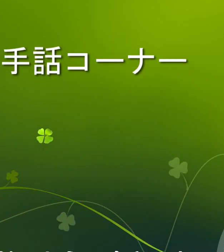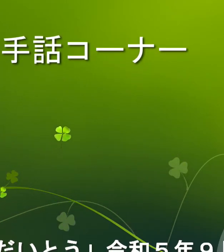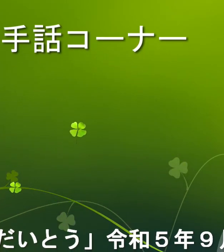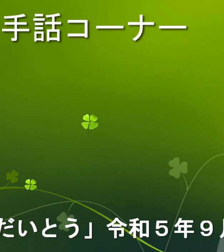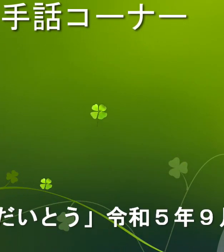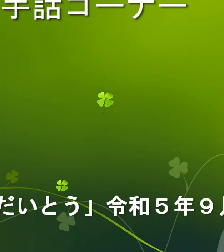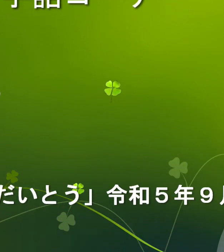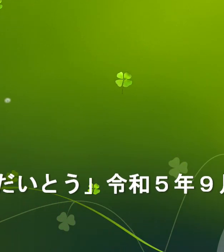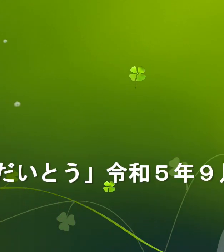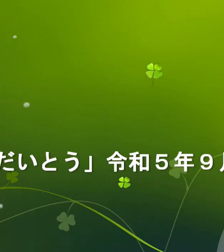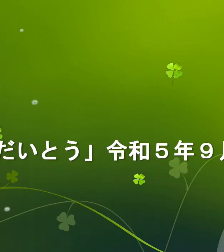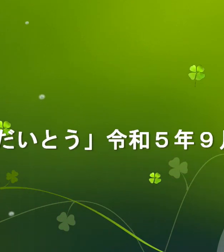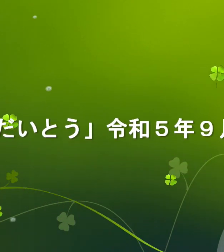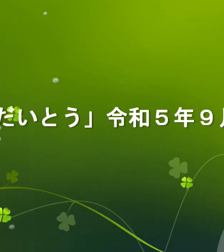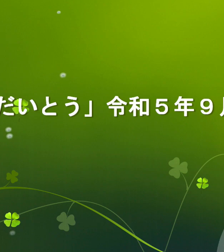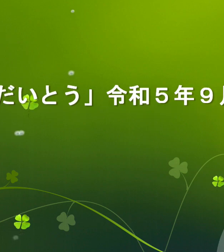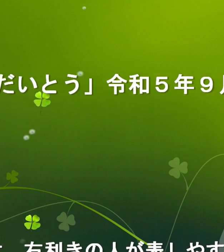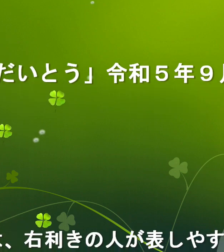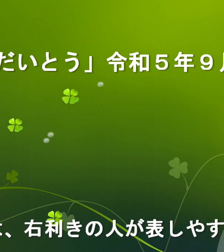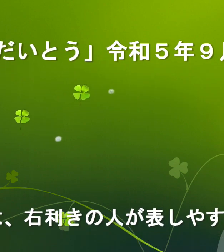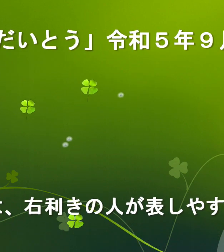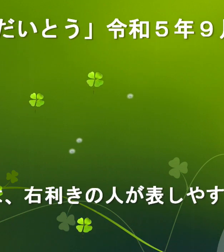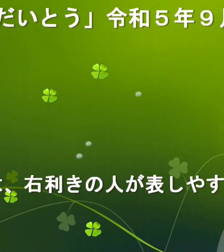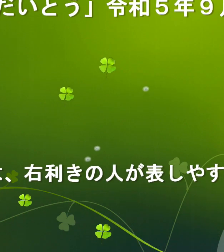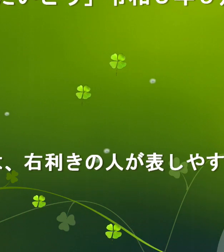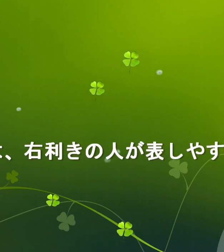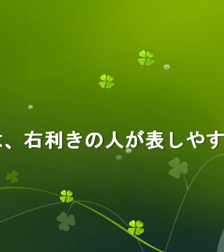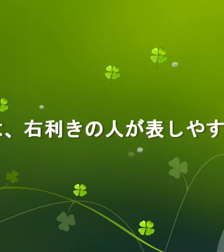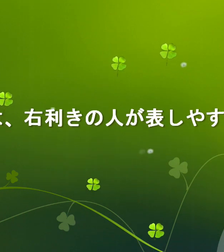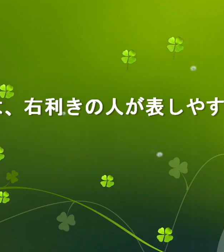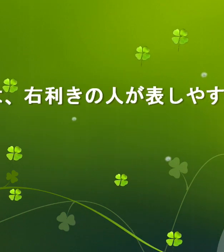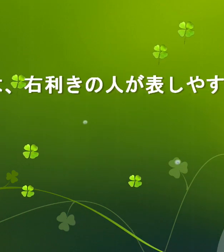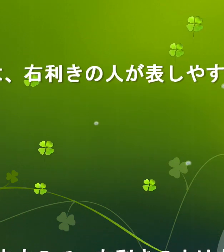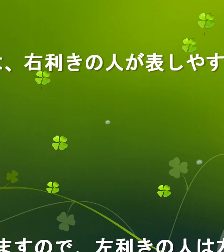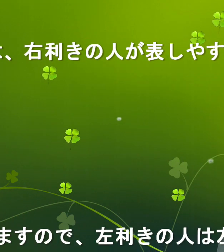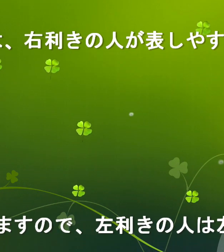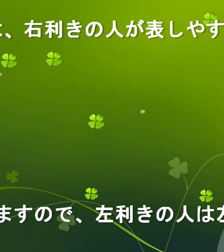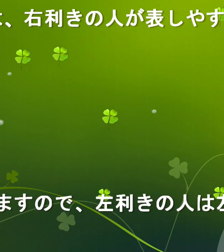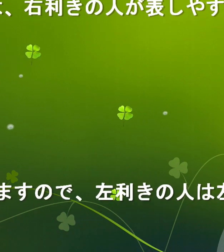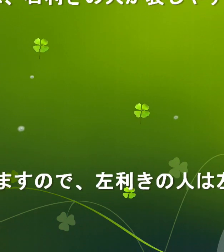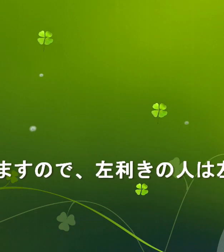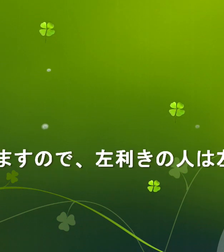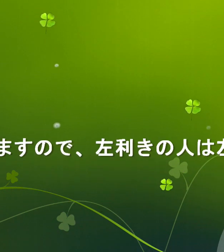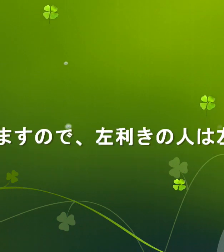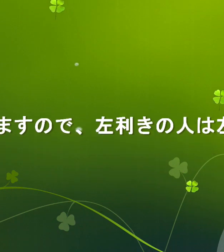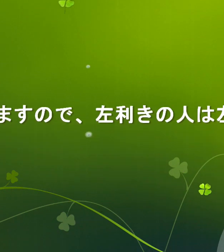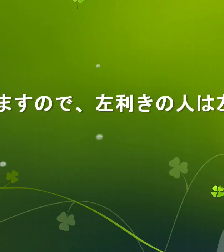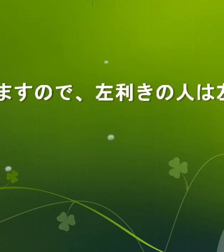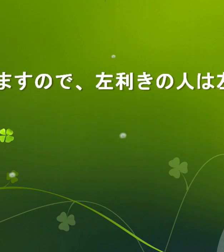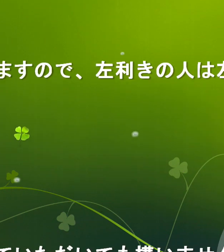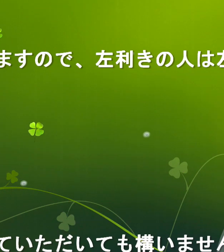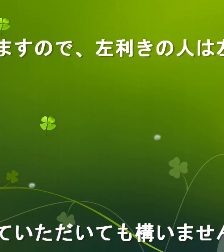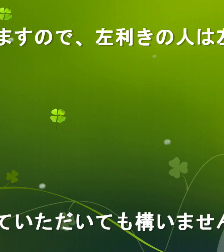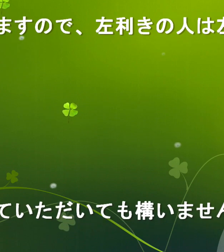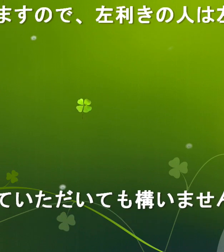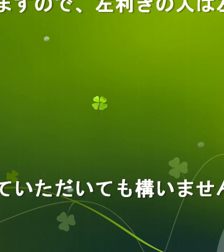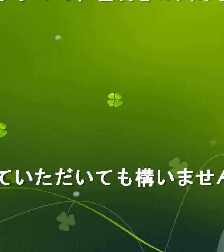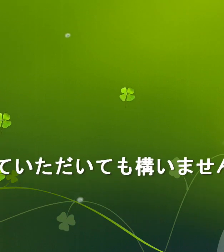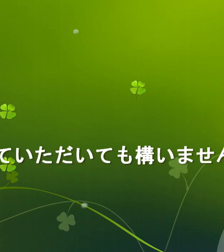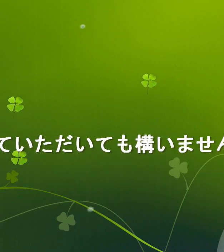この動画は右利きの人が表しやすい形で作成していますので、左利きの人は左右逆に表現していただ